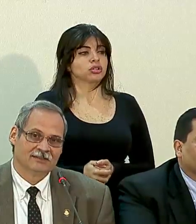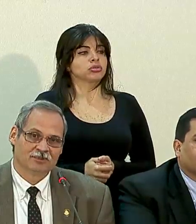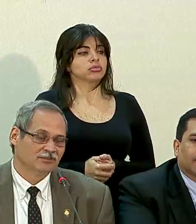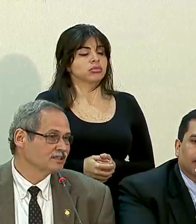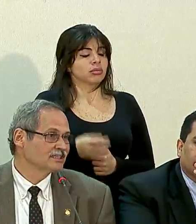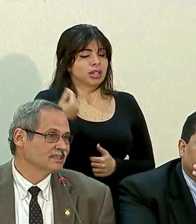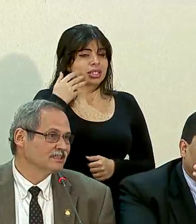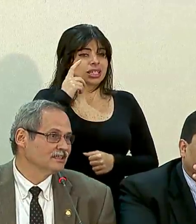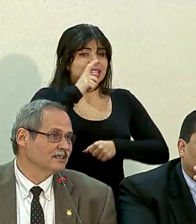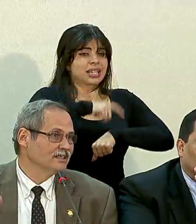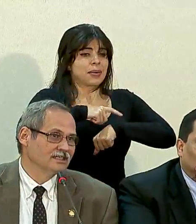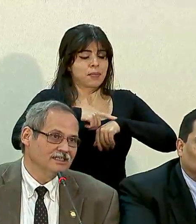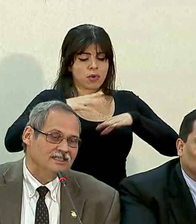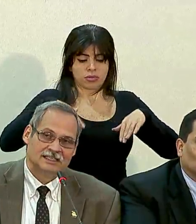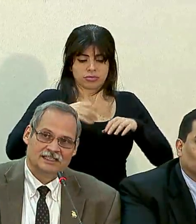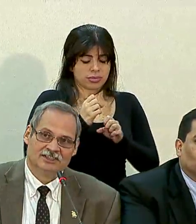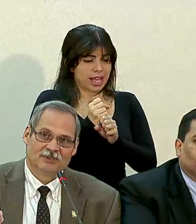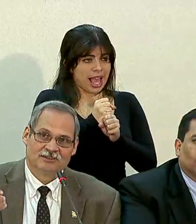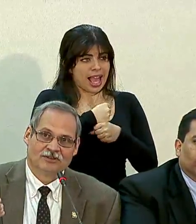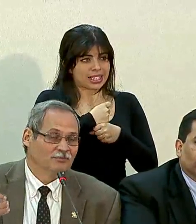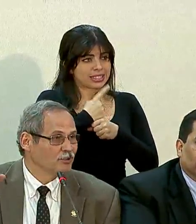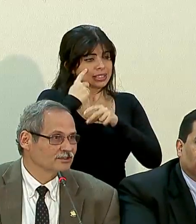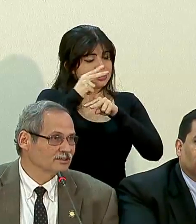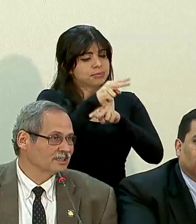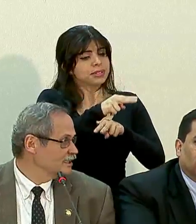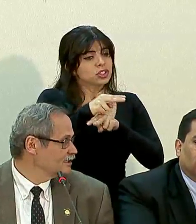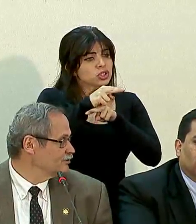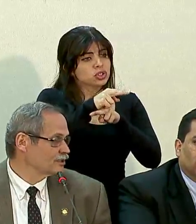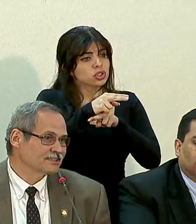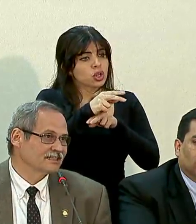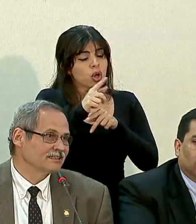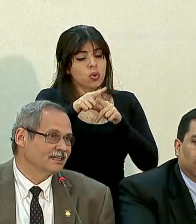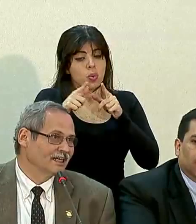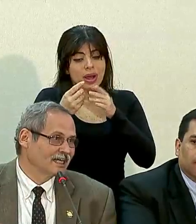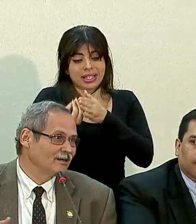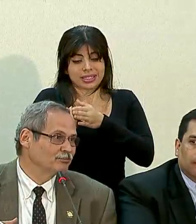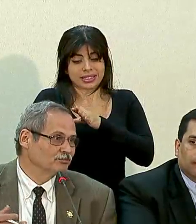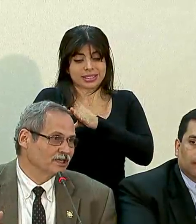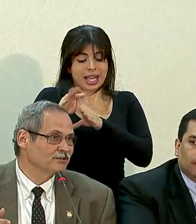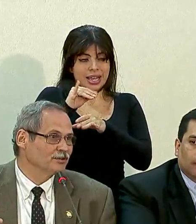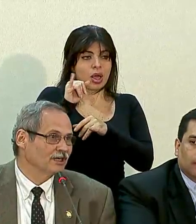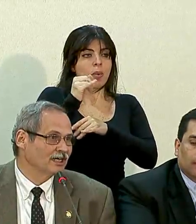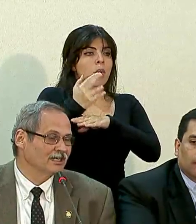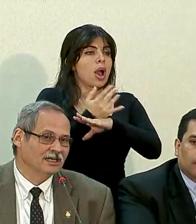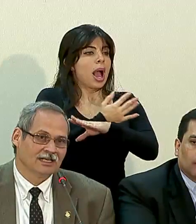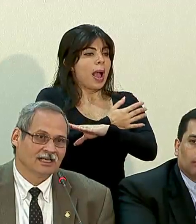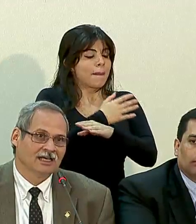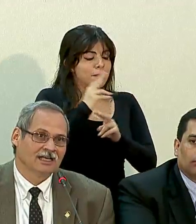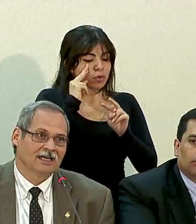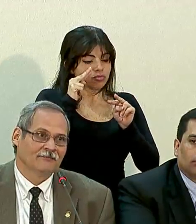hace tiempo y no se hace inspección en puerto de salida, sino que se hace en el campo previo